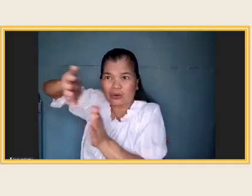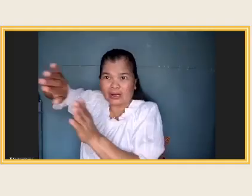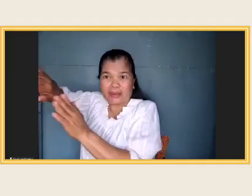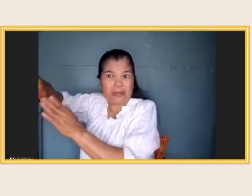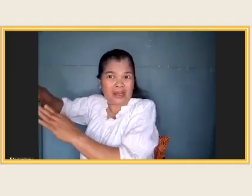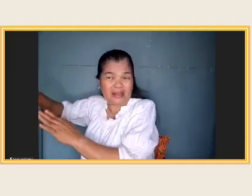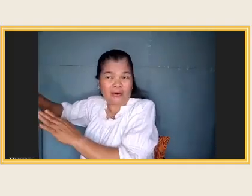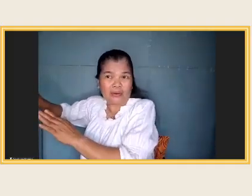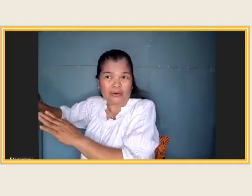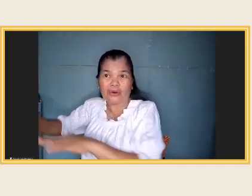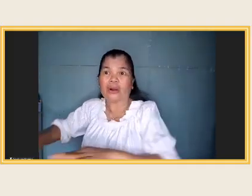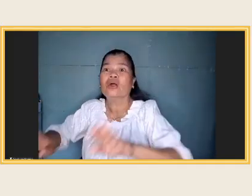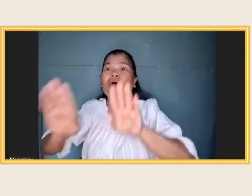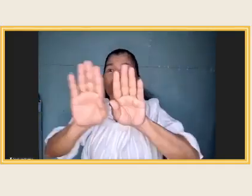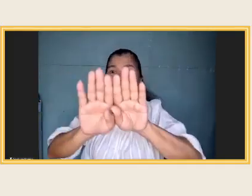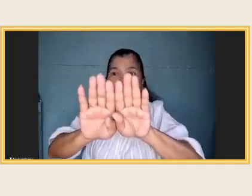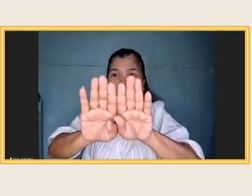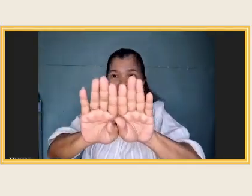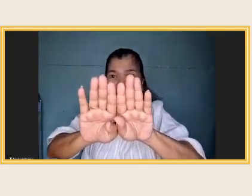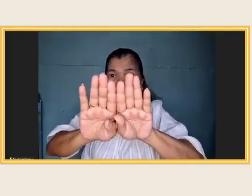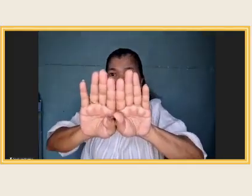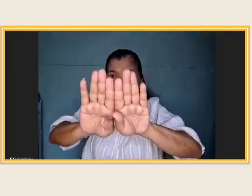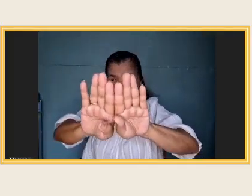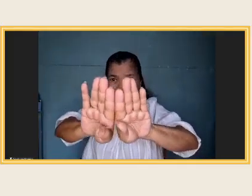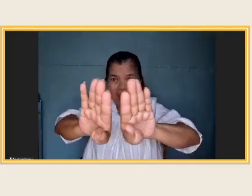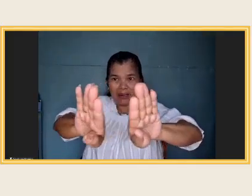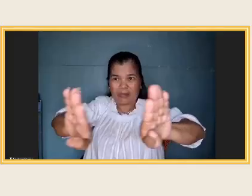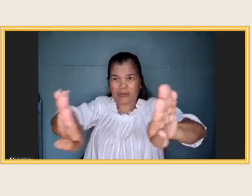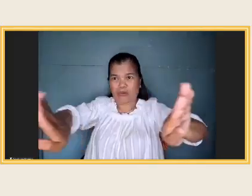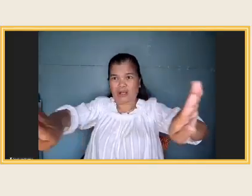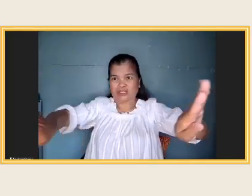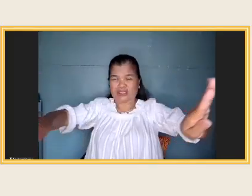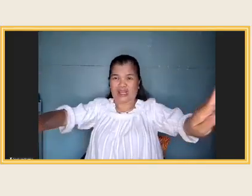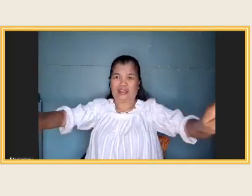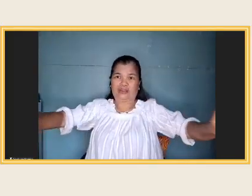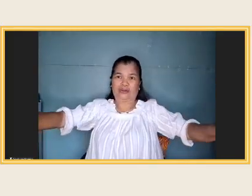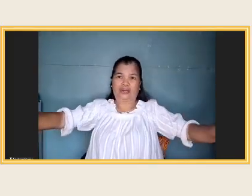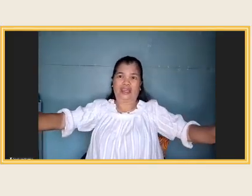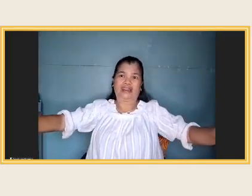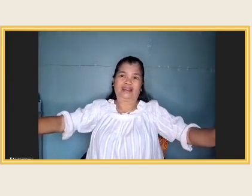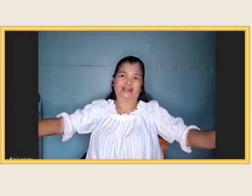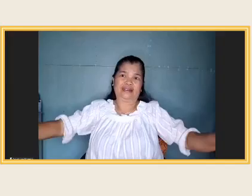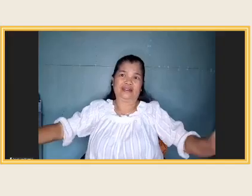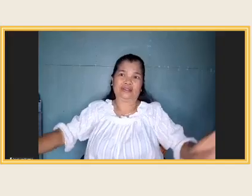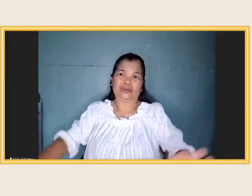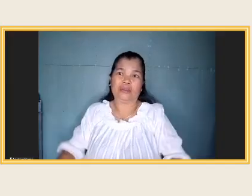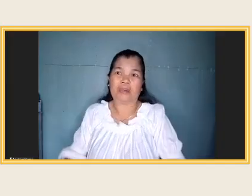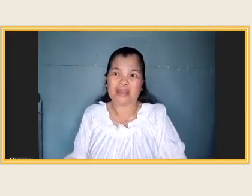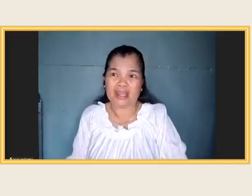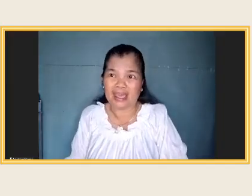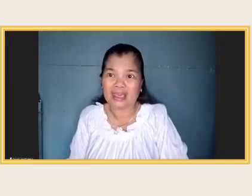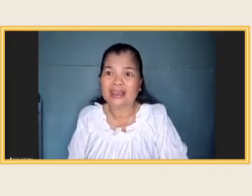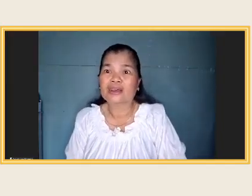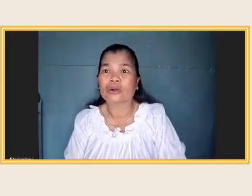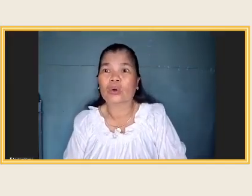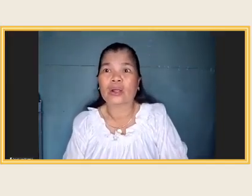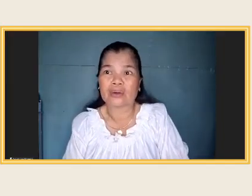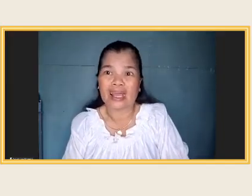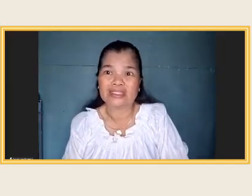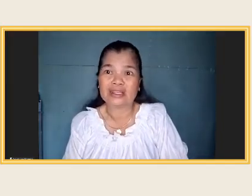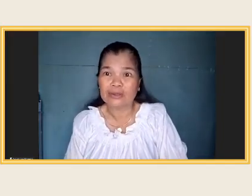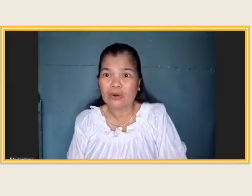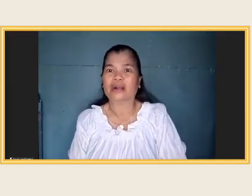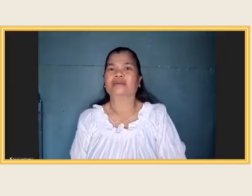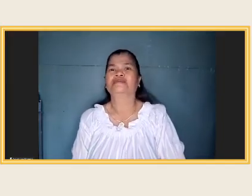sliding door. Depende po anong door. Or door na ganyan ang pagbukas, sliding door din. So, depende po